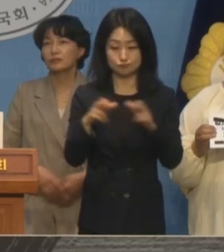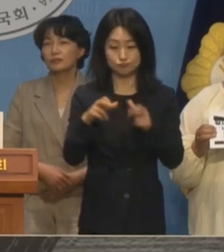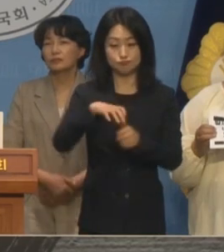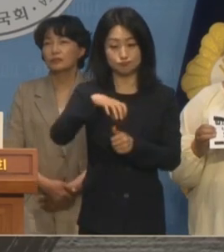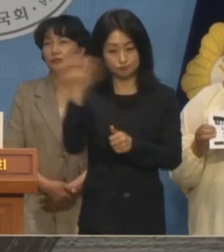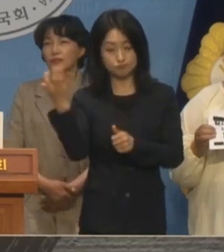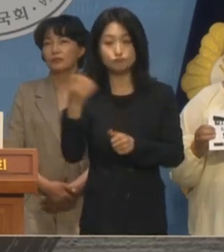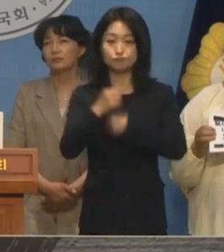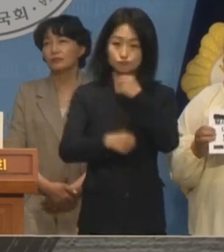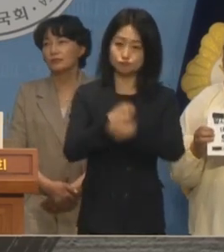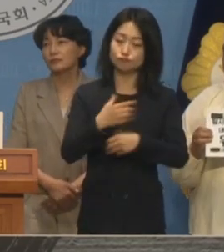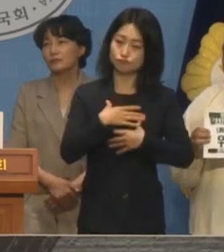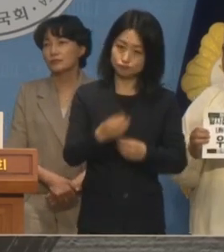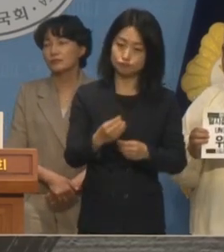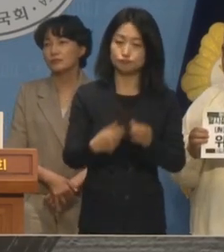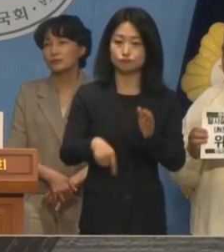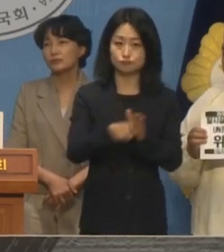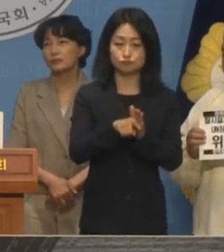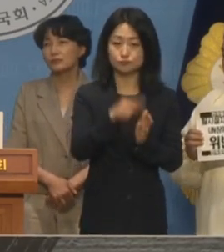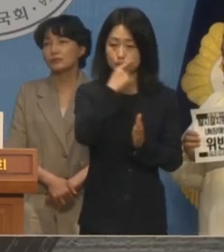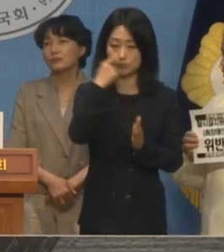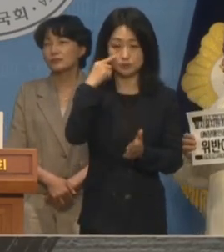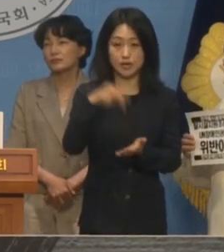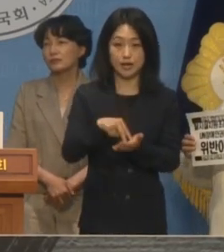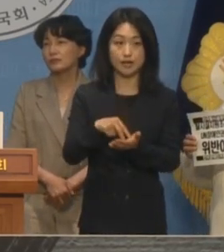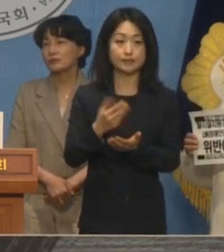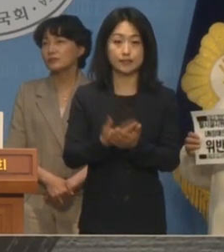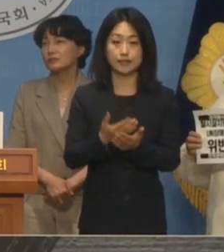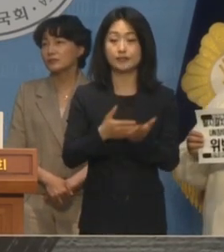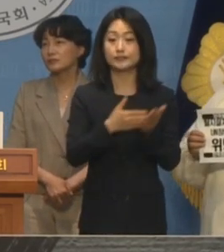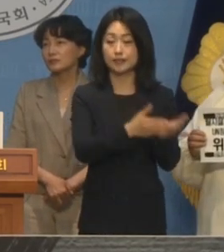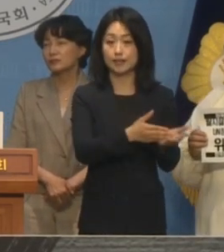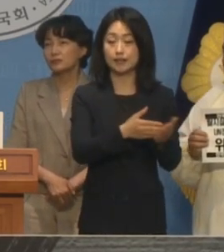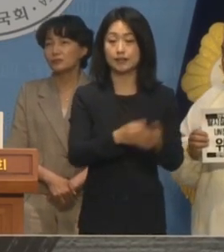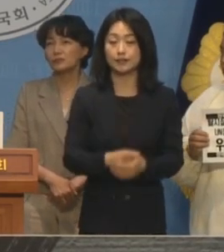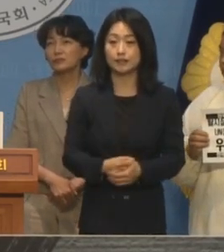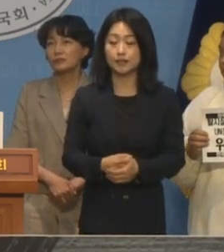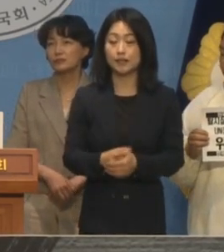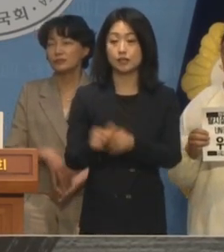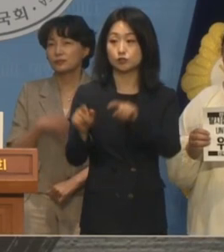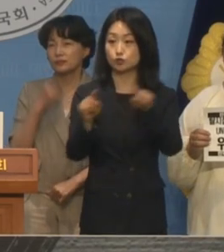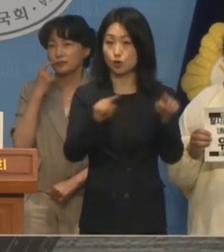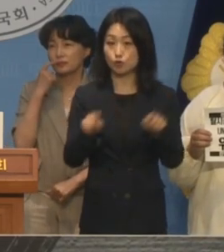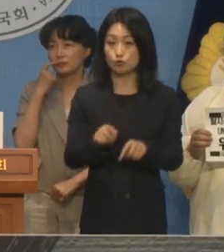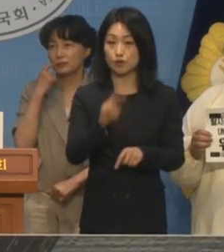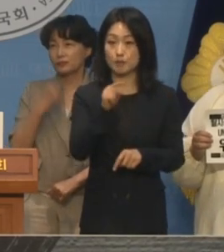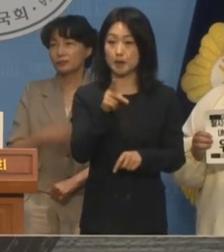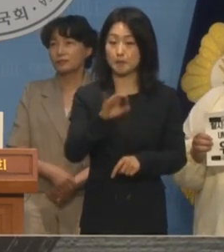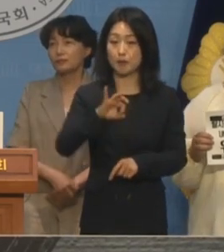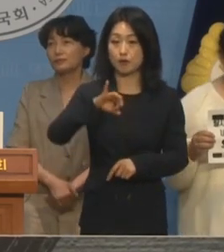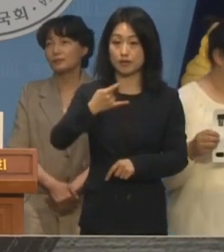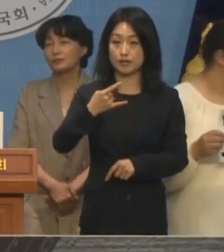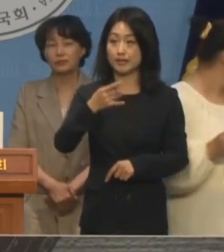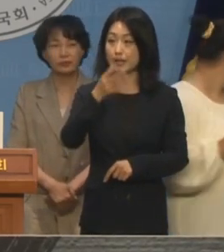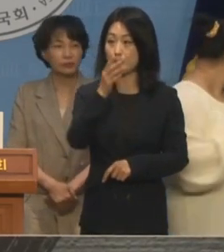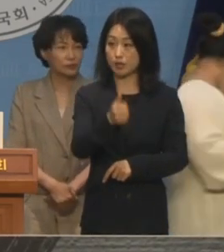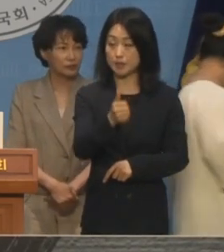싸워나가도록 하겠습니다. 네, 다음 발언 들어보겠습니다. 전국 탈시설 장애인연대 박경희